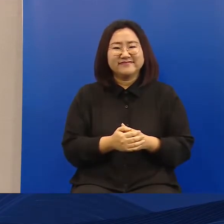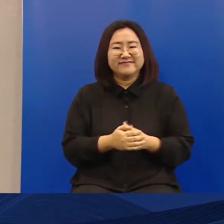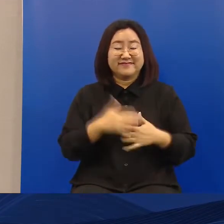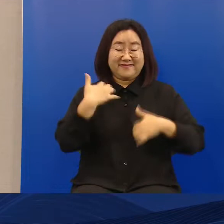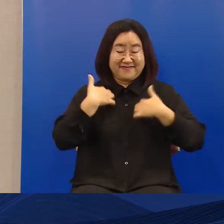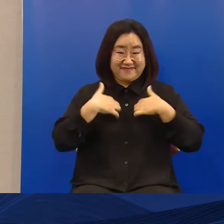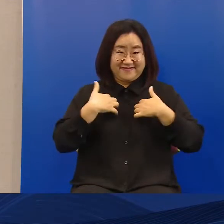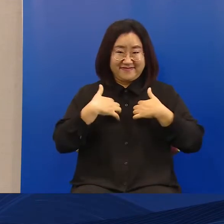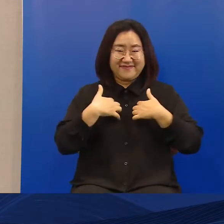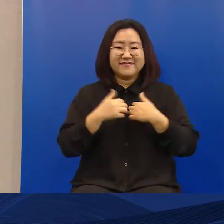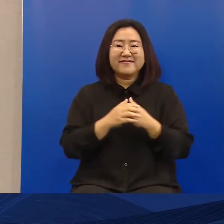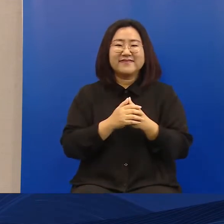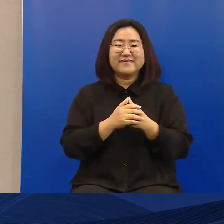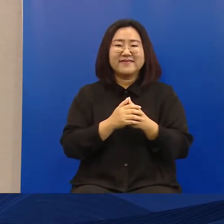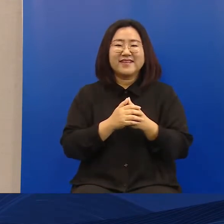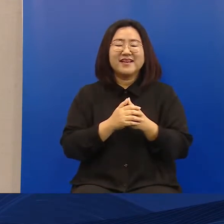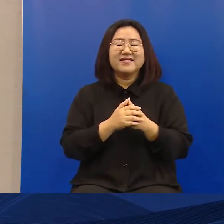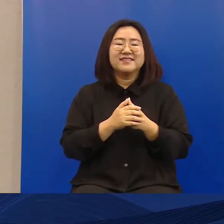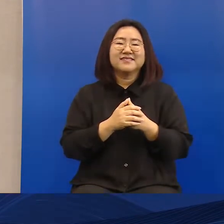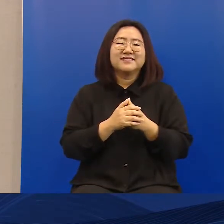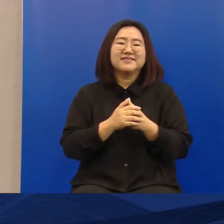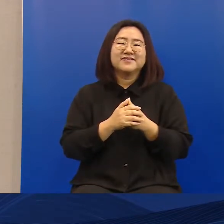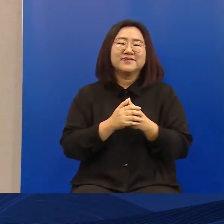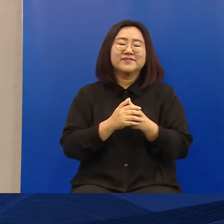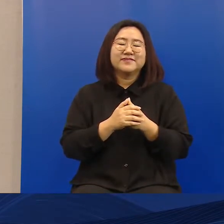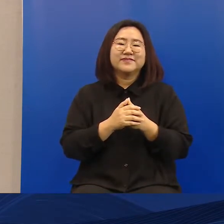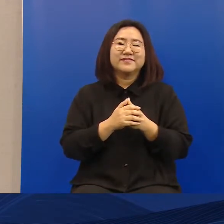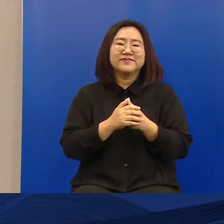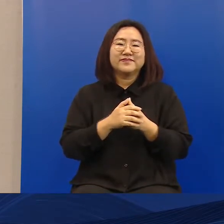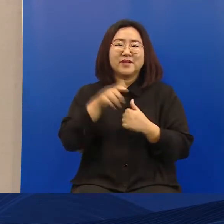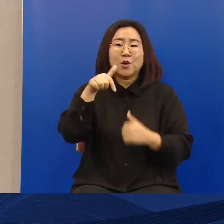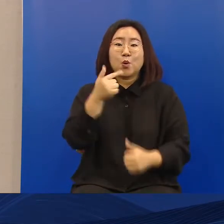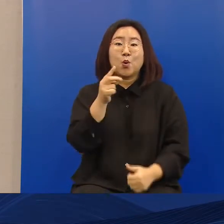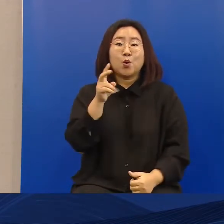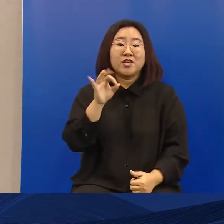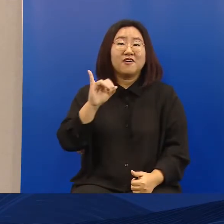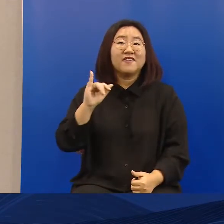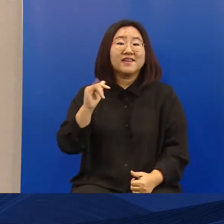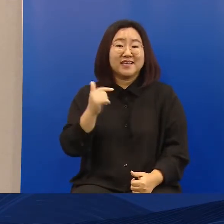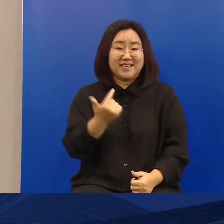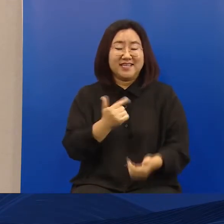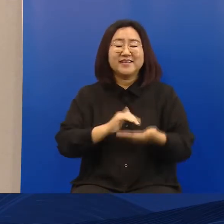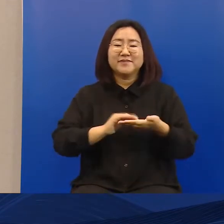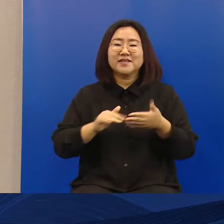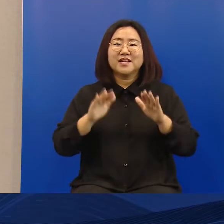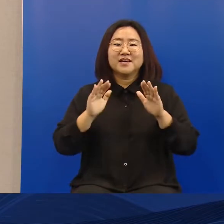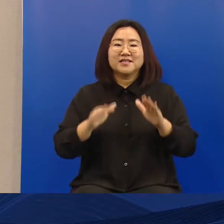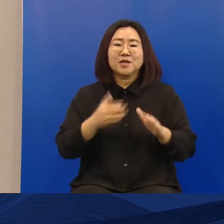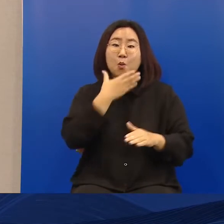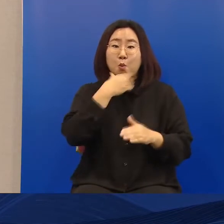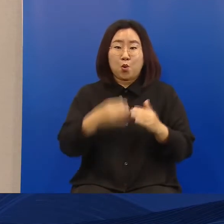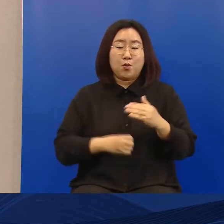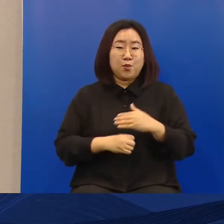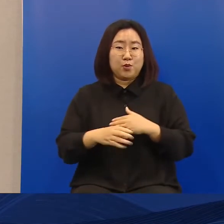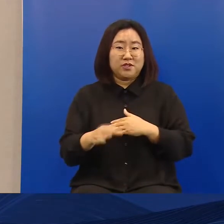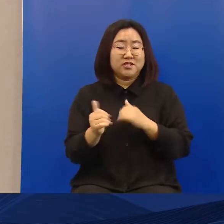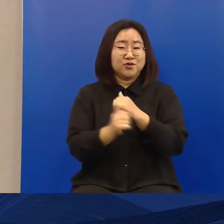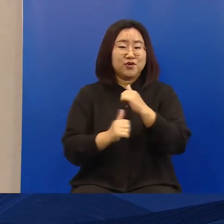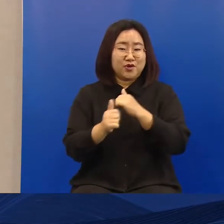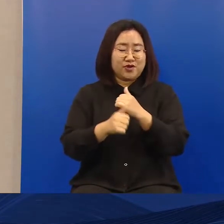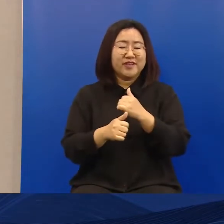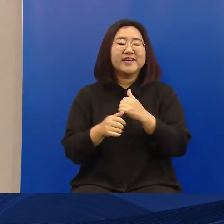네, 반갑습니다. 방금 소개받은 고영인 의원이고요. 저는 이제